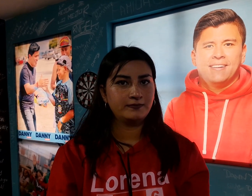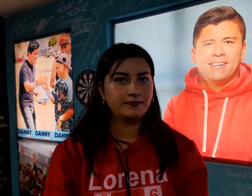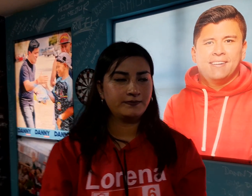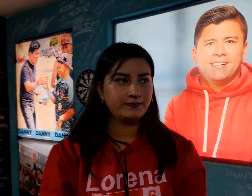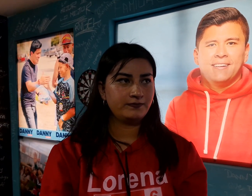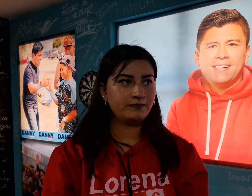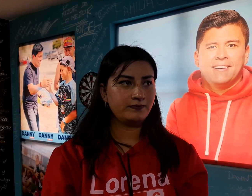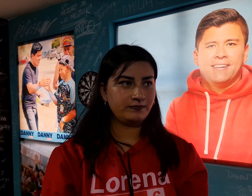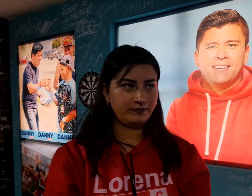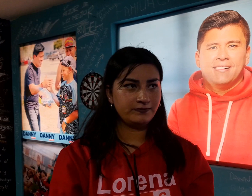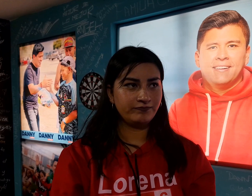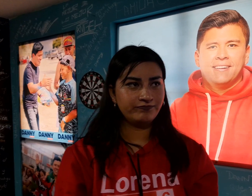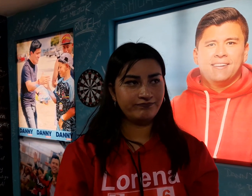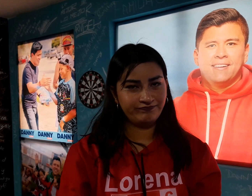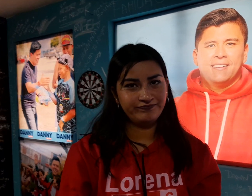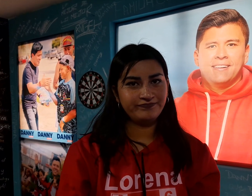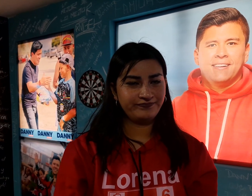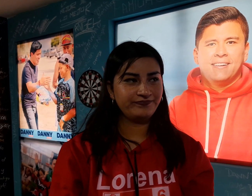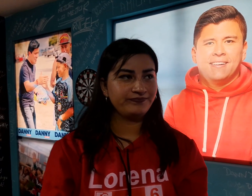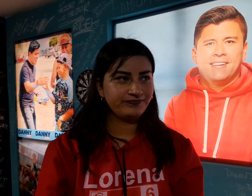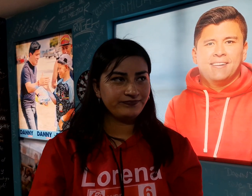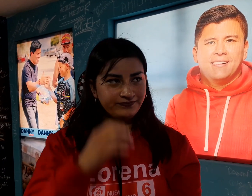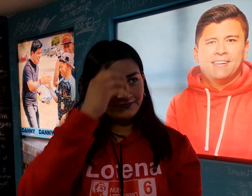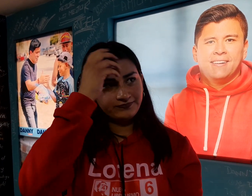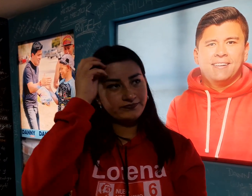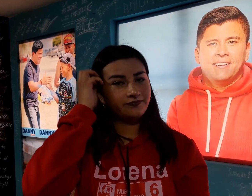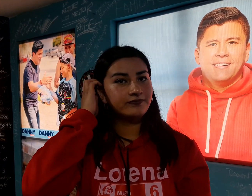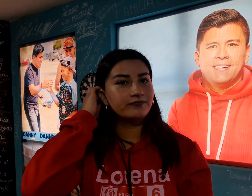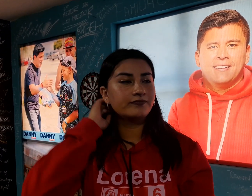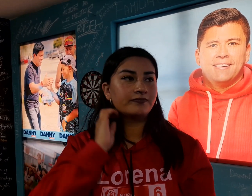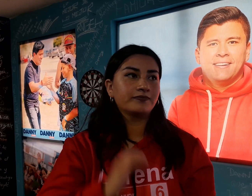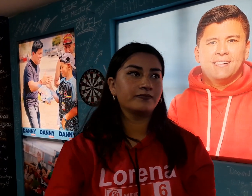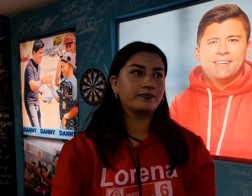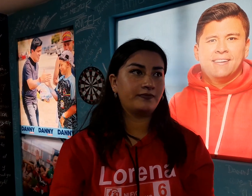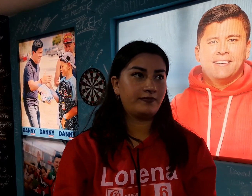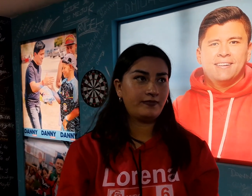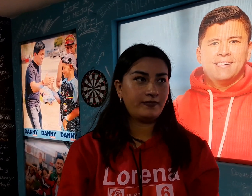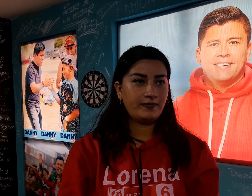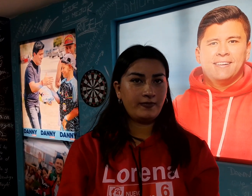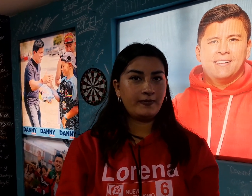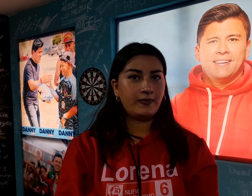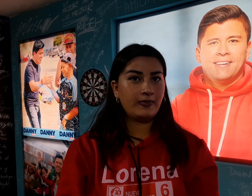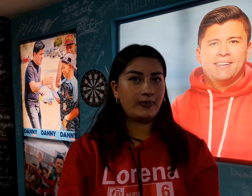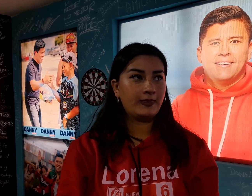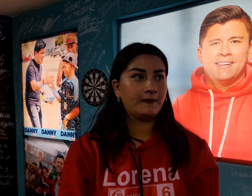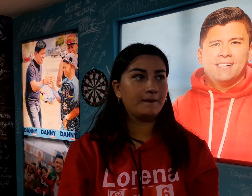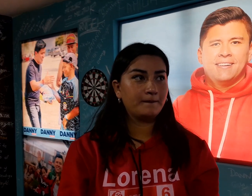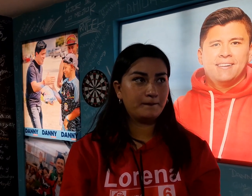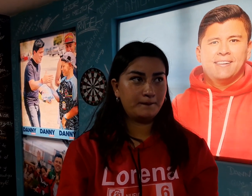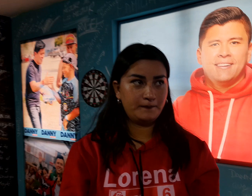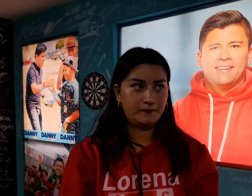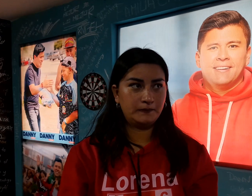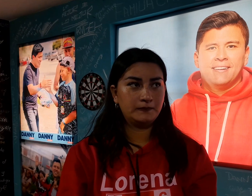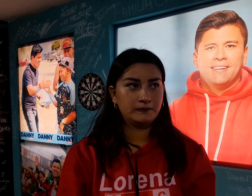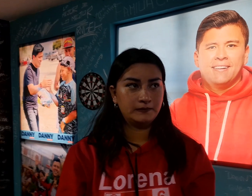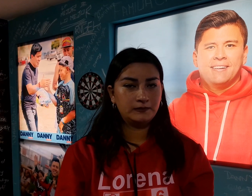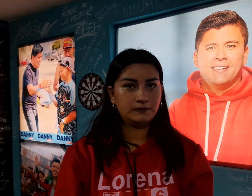la comunidad, los que tienen diferentes inconvenientes también, que no se pueden comunicar, o nosotros somos los que tenemos justamente que